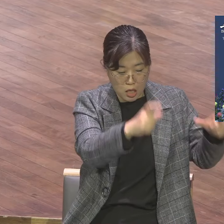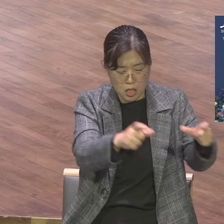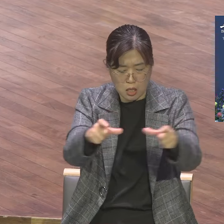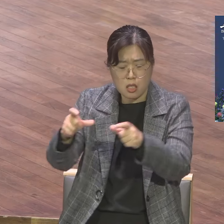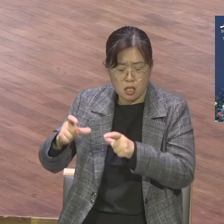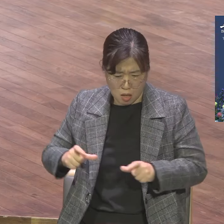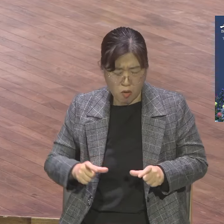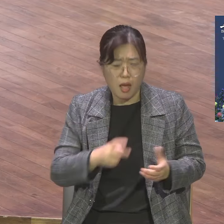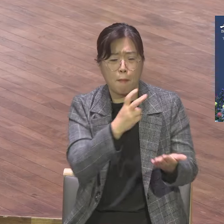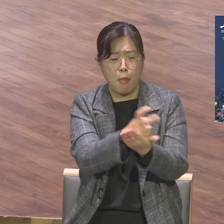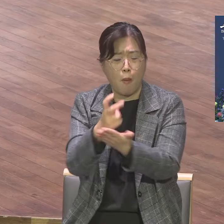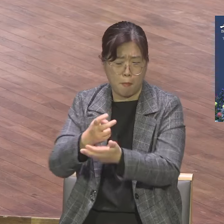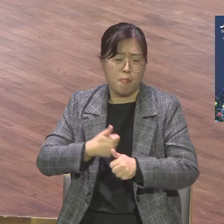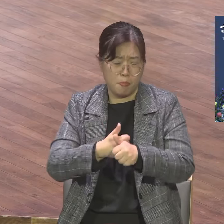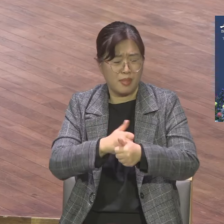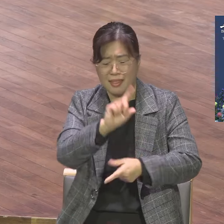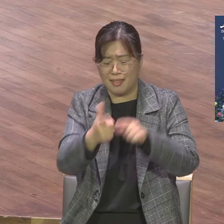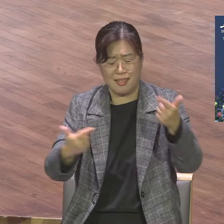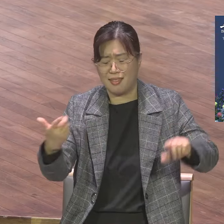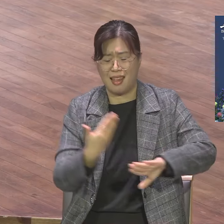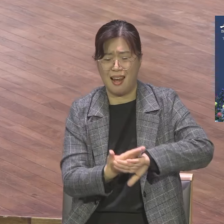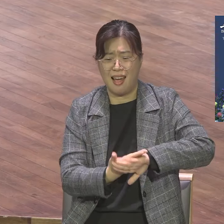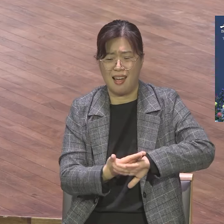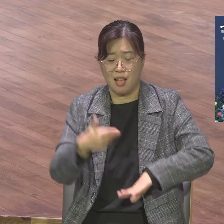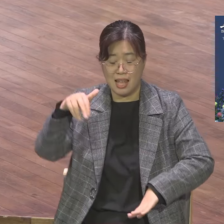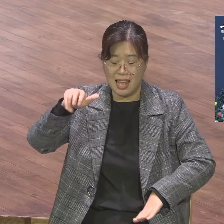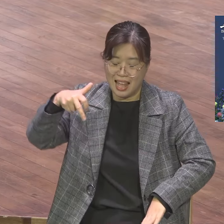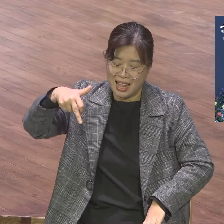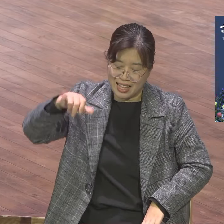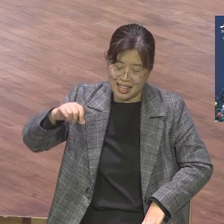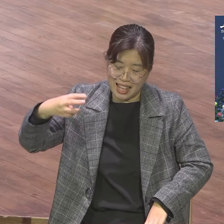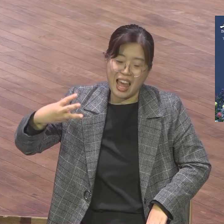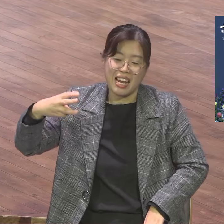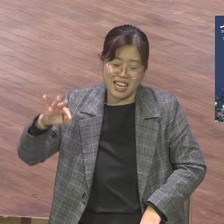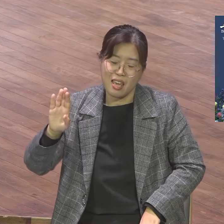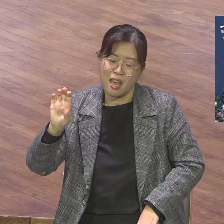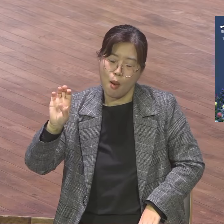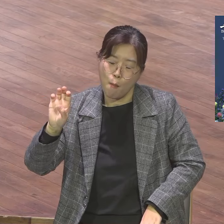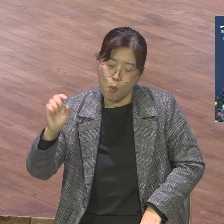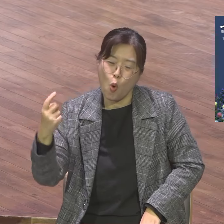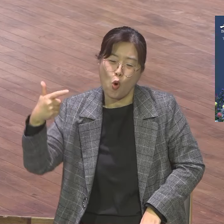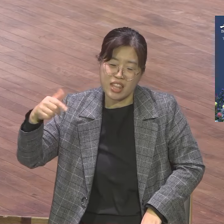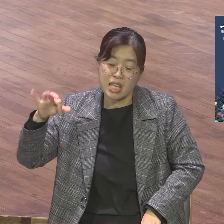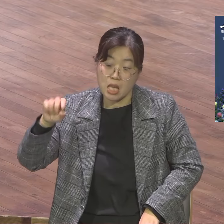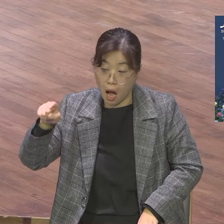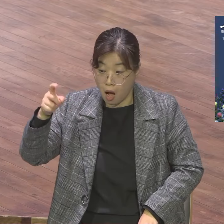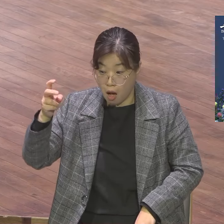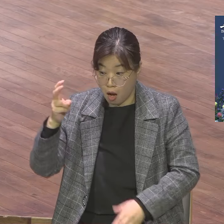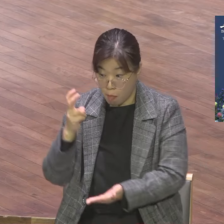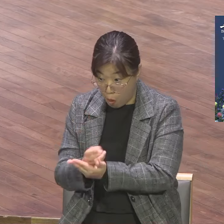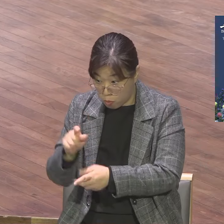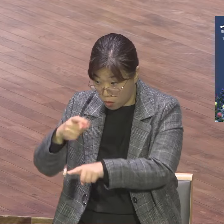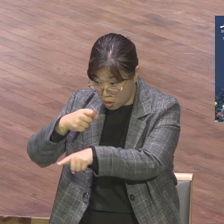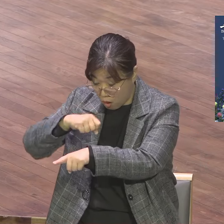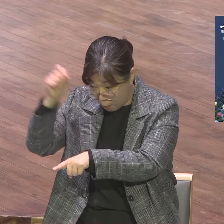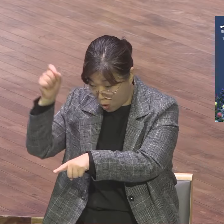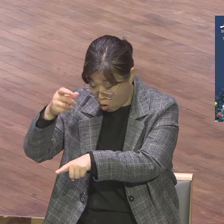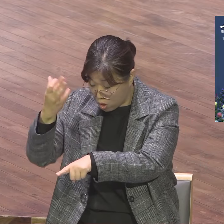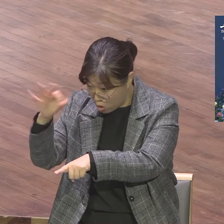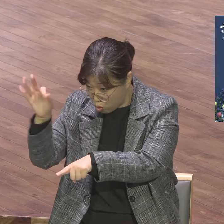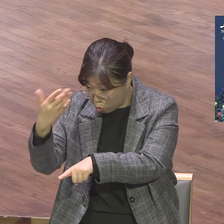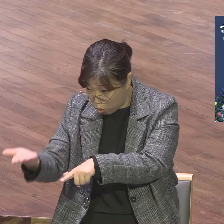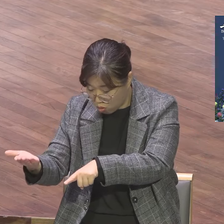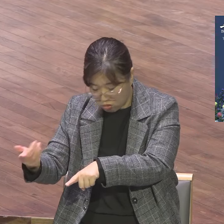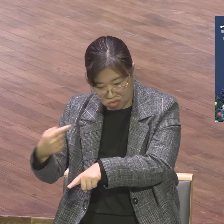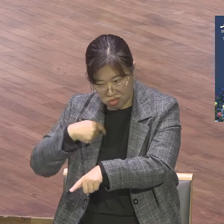그래 트랜젠더가 이렇게 막 이 동성애하고 하니까 학교에서 화장실을 막 남자 여자 할 것이 막 이리 하니까 아이들